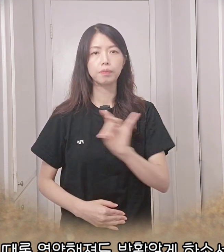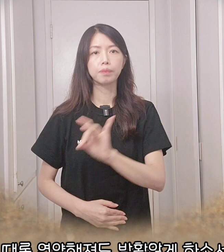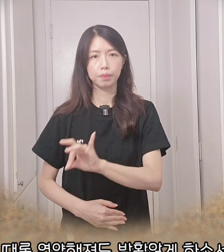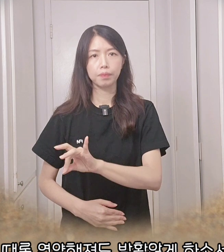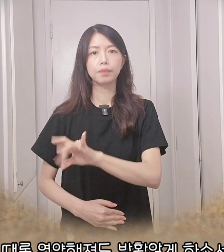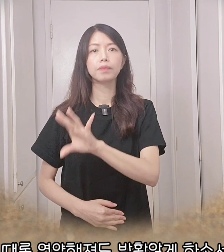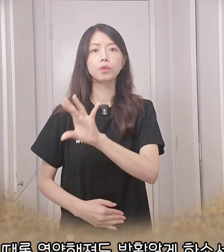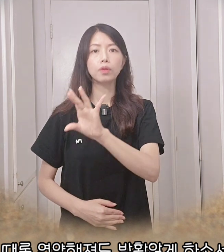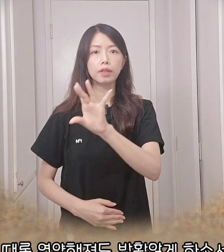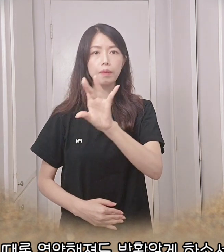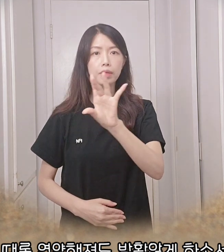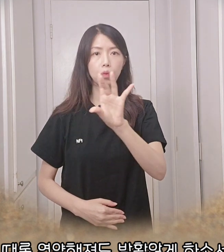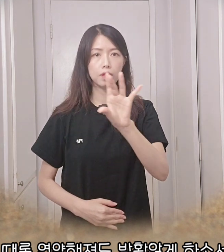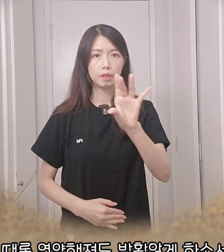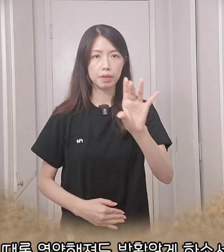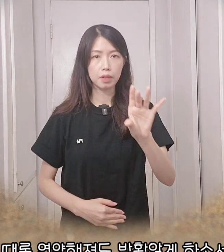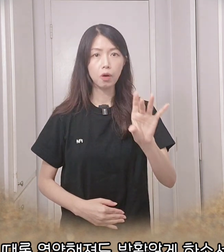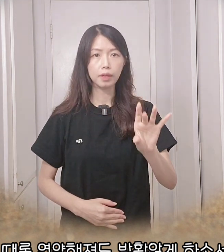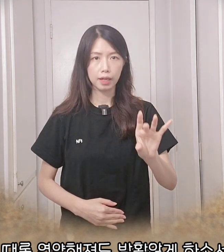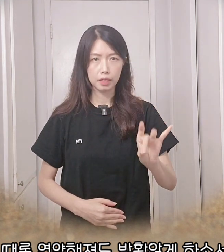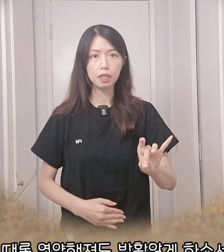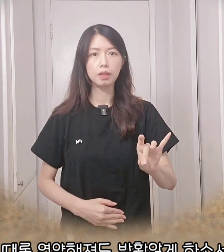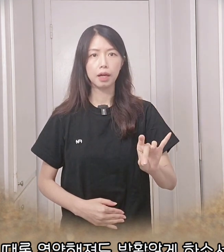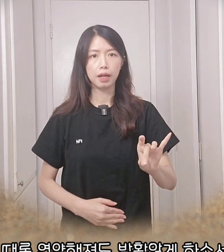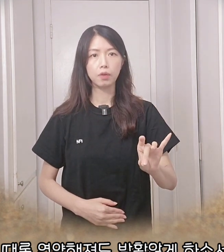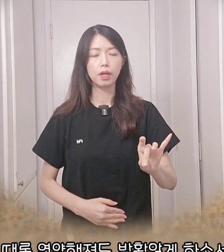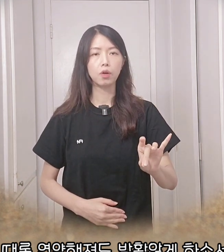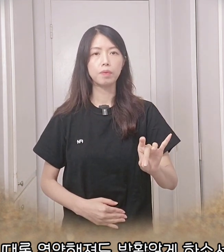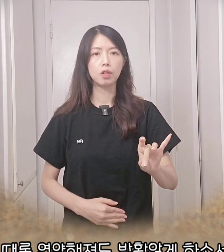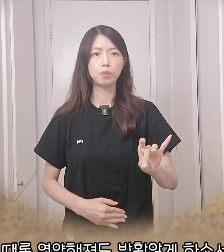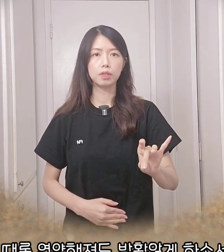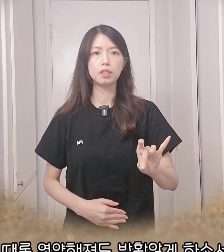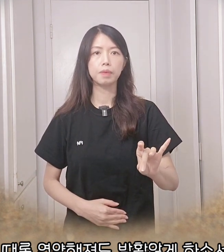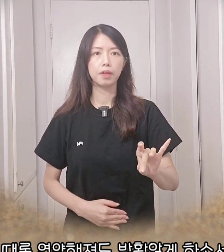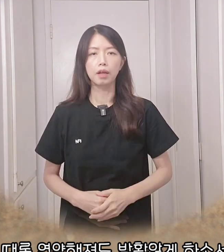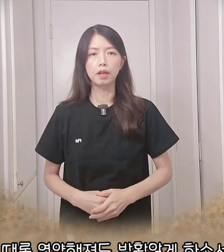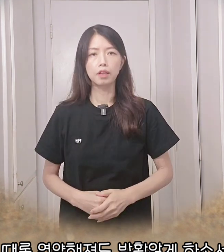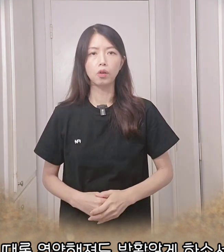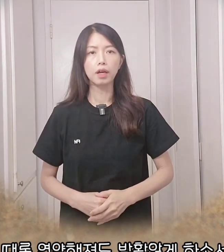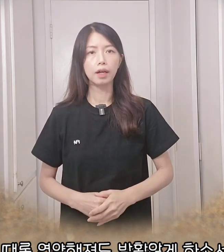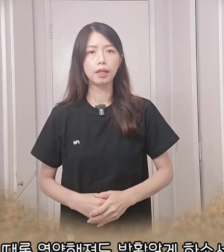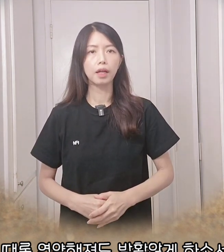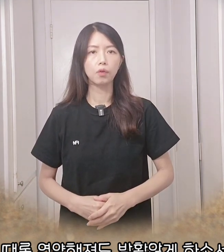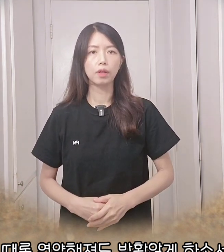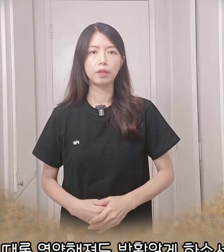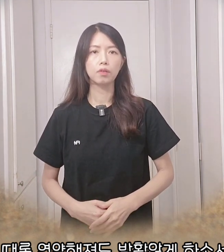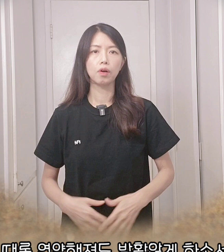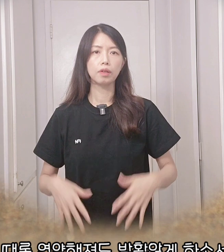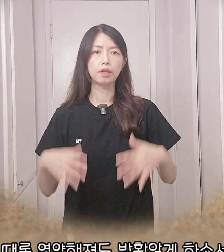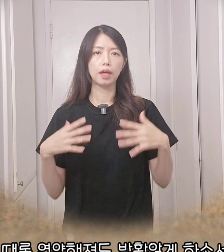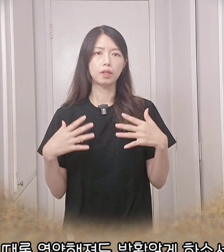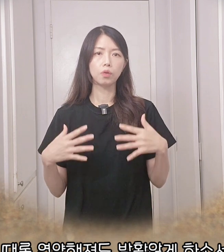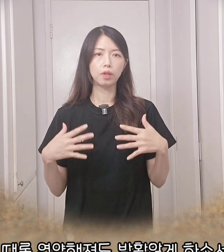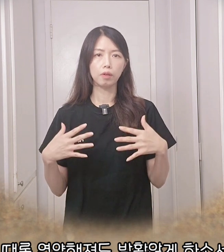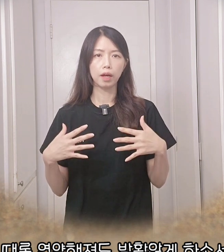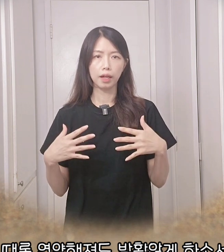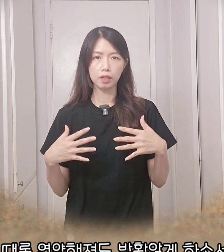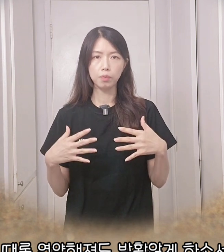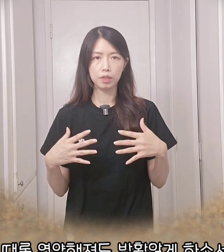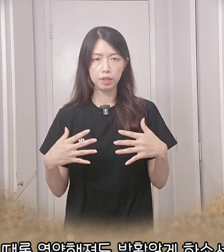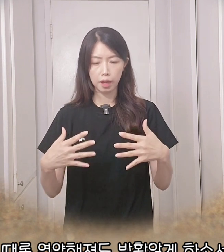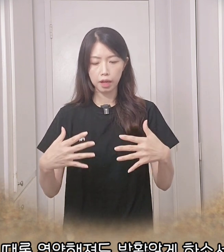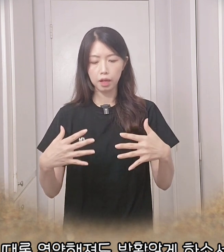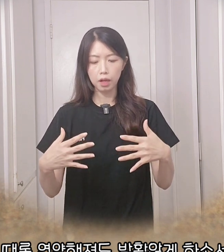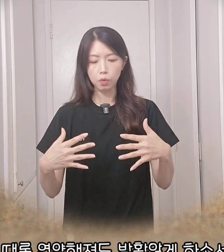거예요. 손을 떼면서 올리시면서 다시 아래로 내려오면서 붙이시면 돼요. 연약하다라고 한 뜻의 수어는 양손을 이렇게